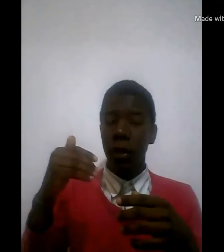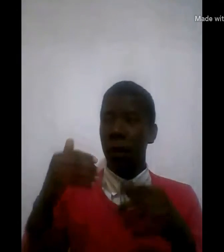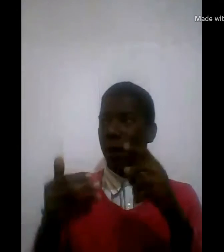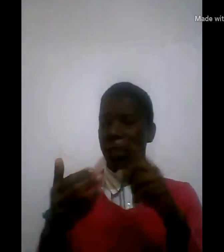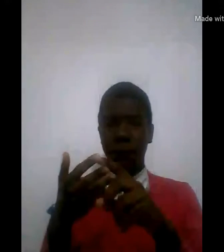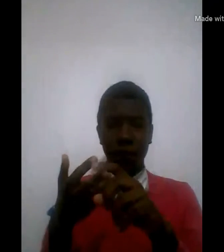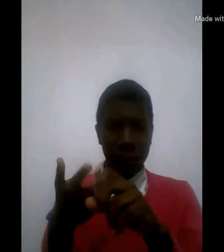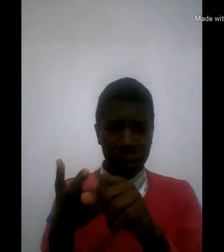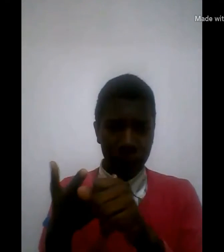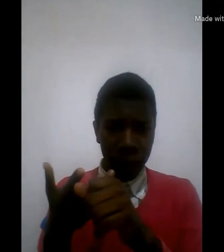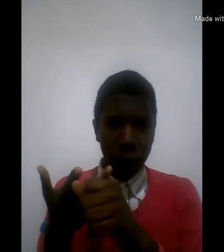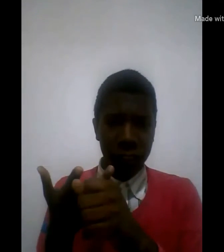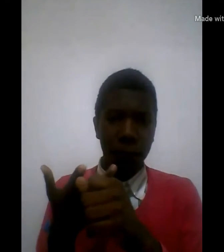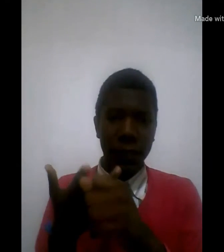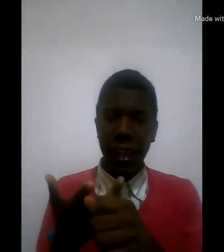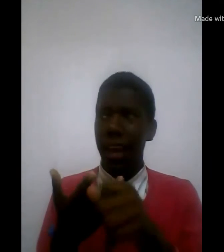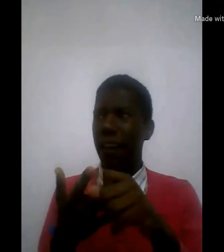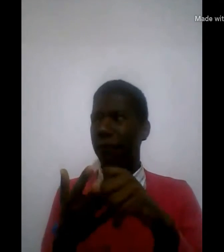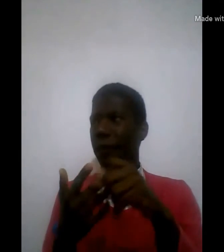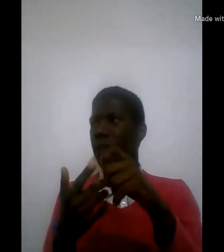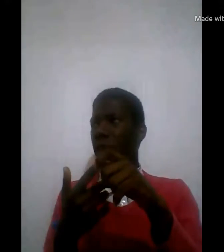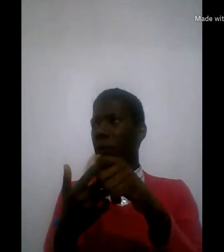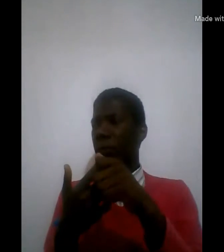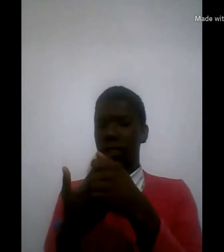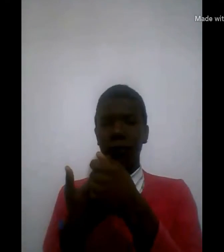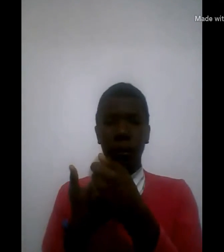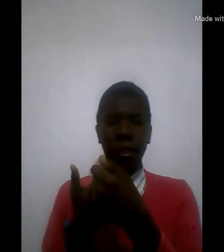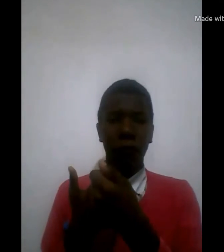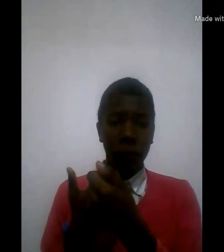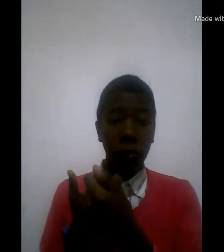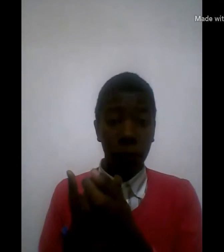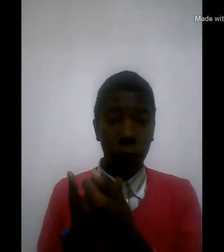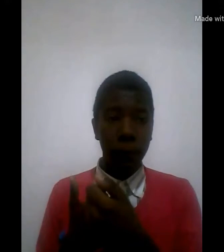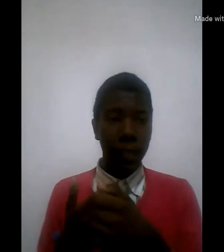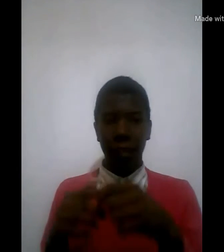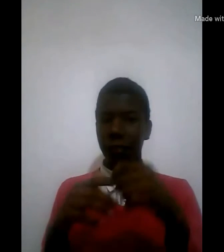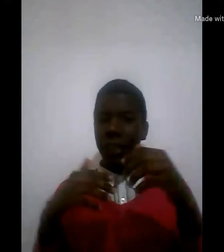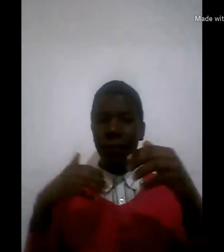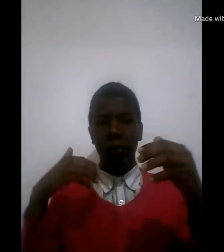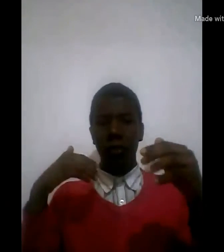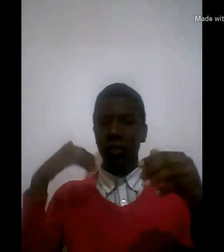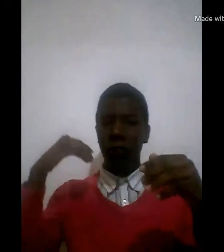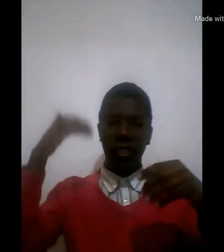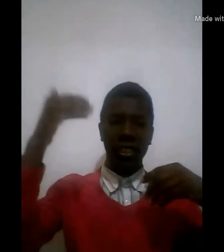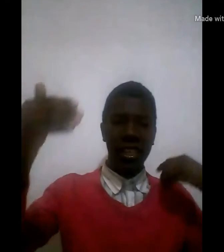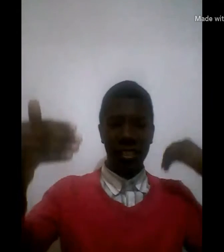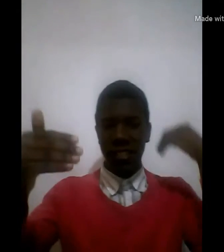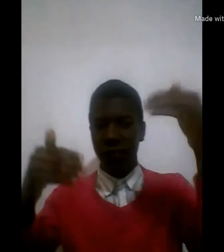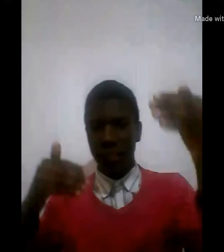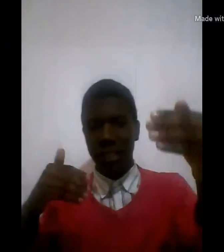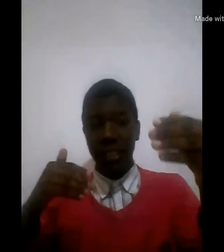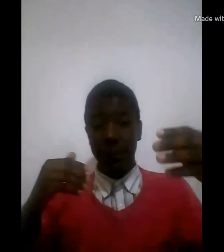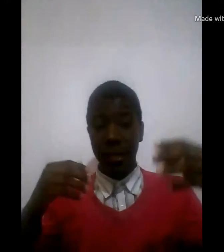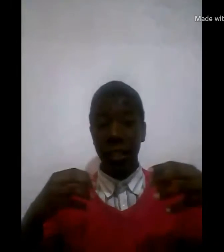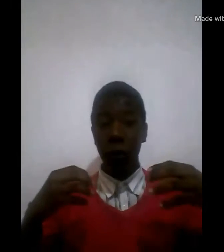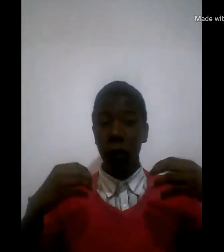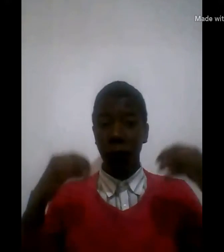aluno, também do projeto PDF. O meu ensino fundamental foi muito bom, é claro que teve as suas convergências e divergências, mas eu